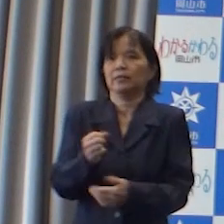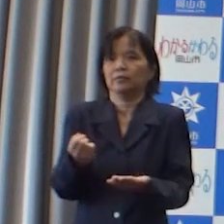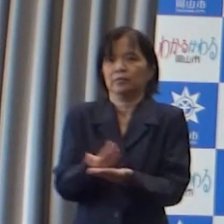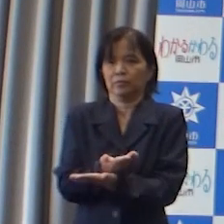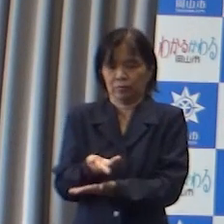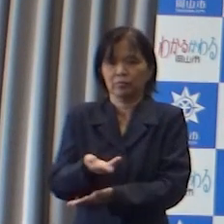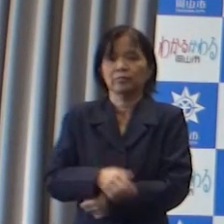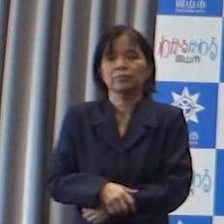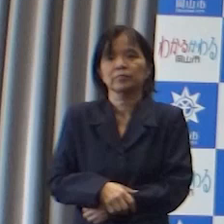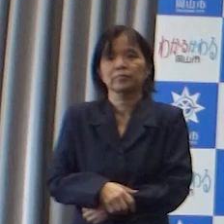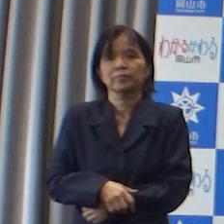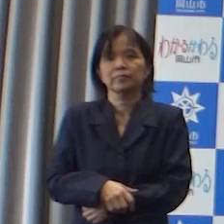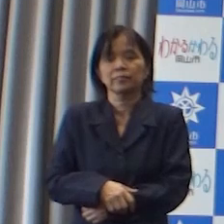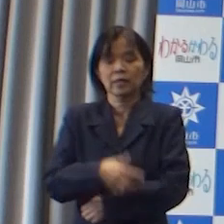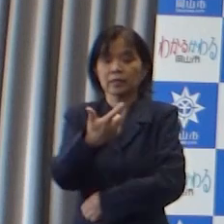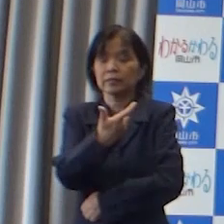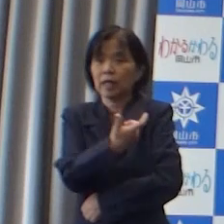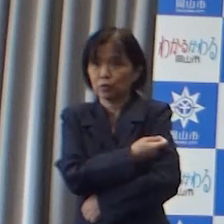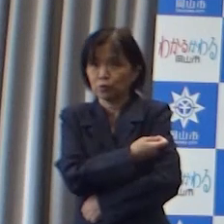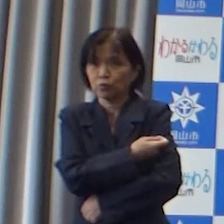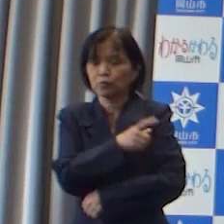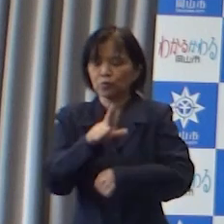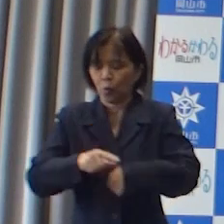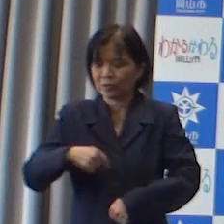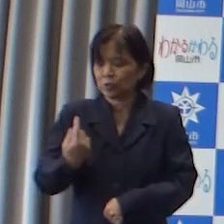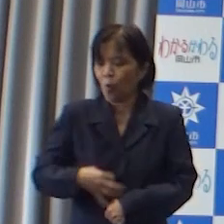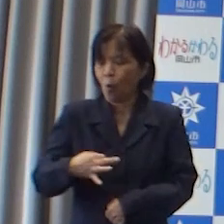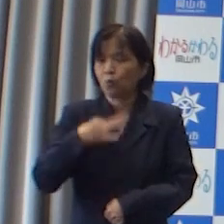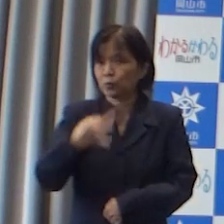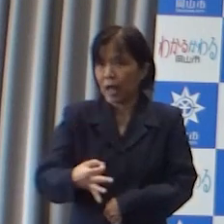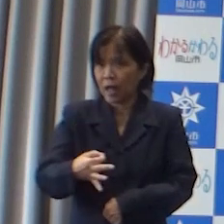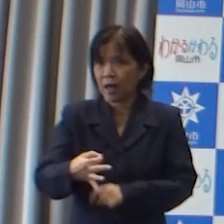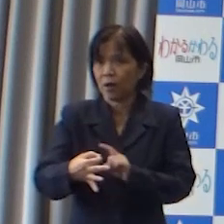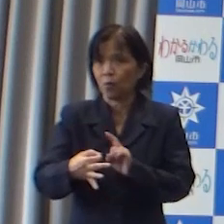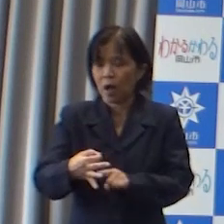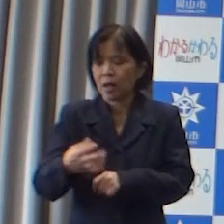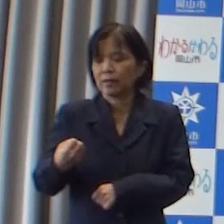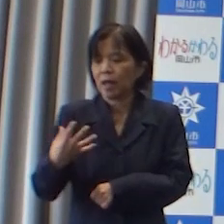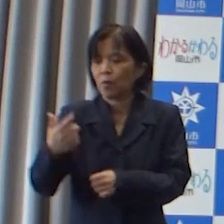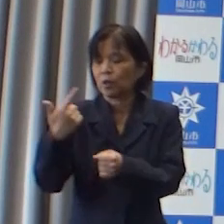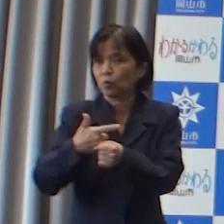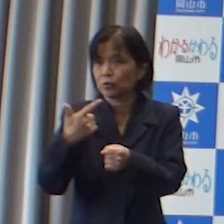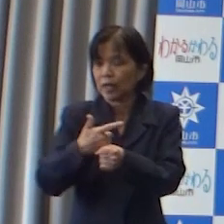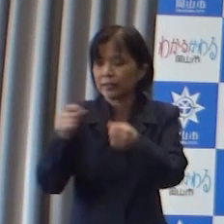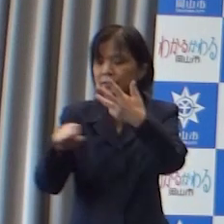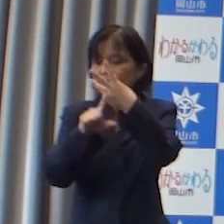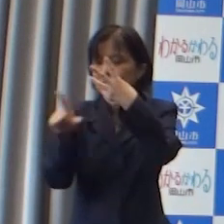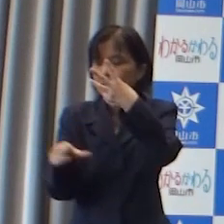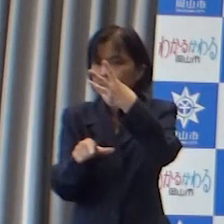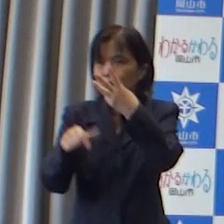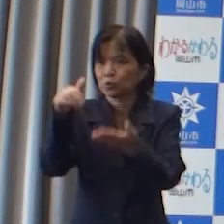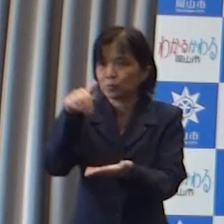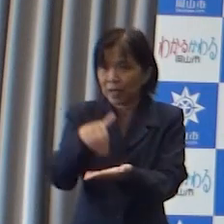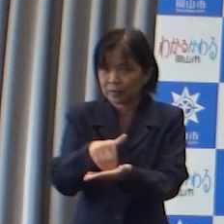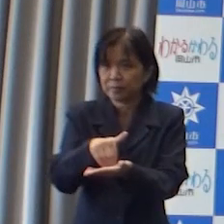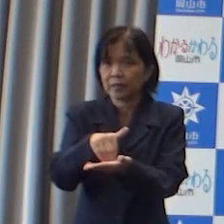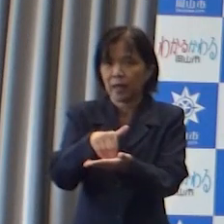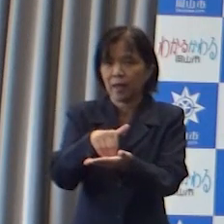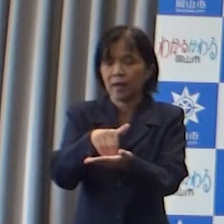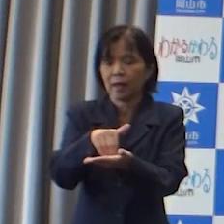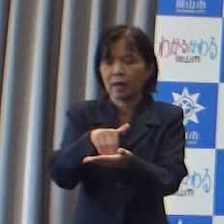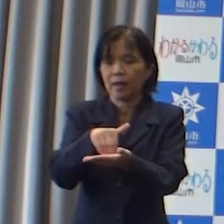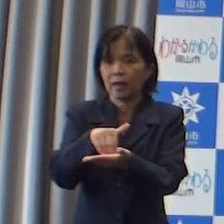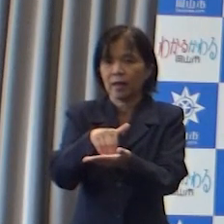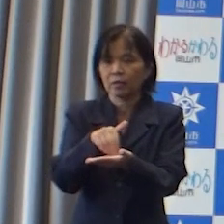します。なお接種にかかる自己負担については令和6年3月末までは